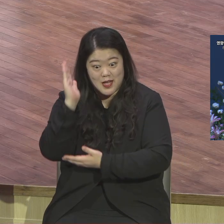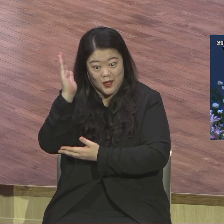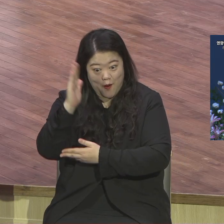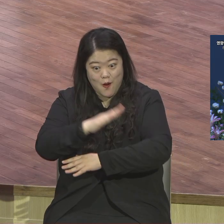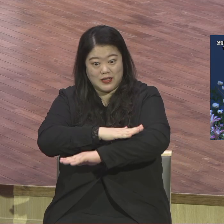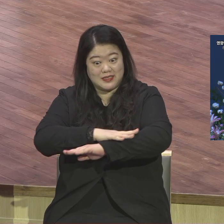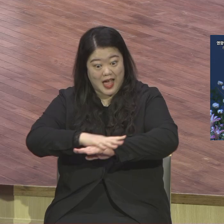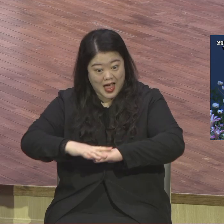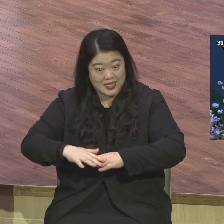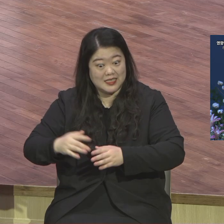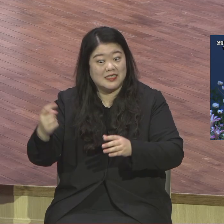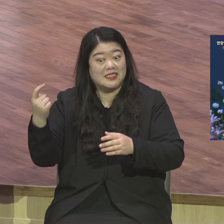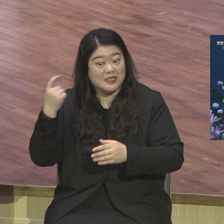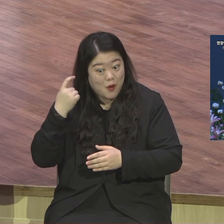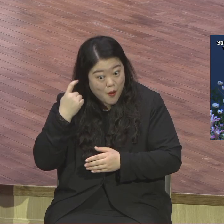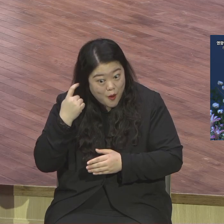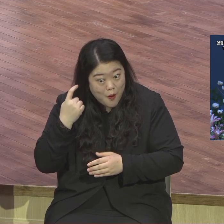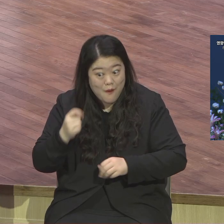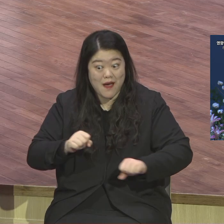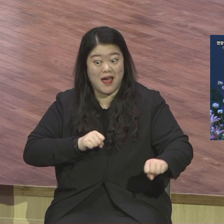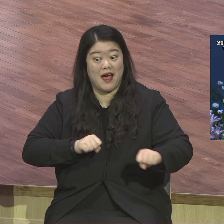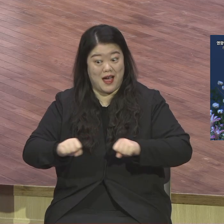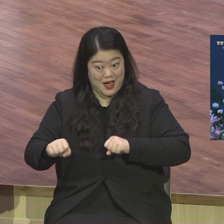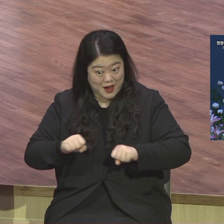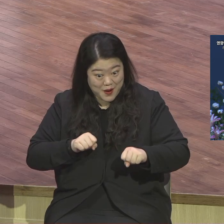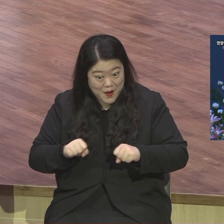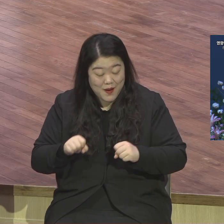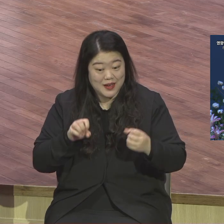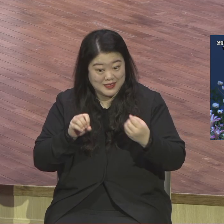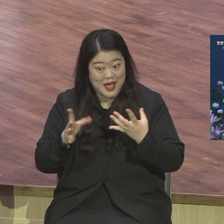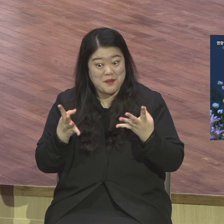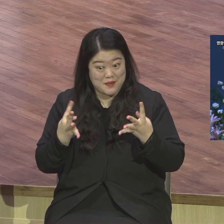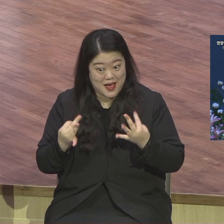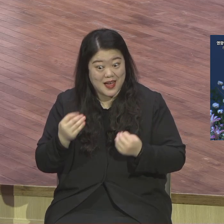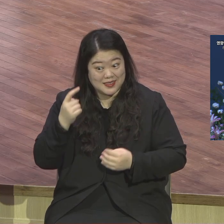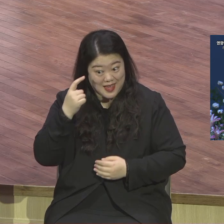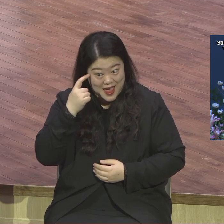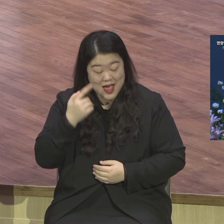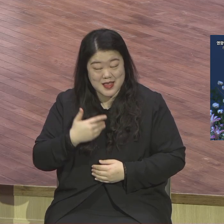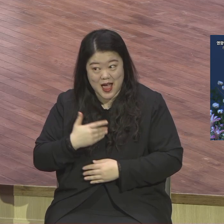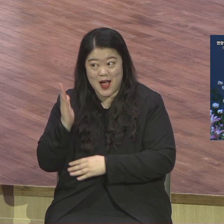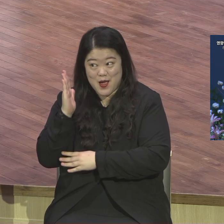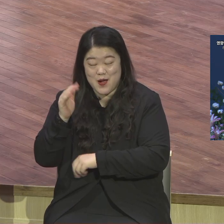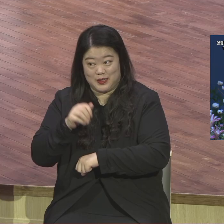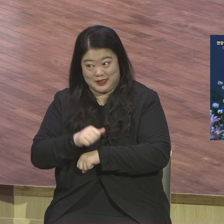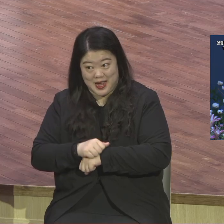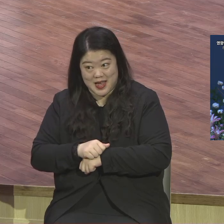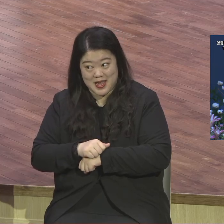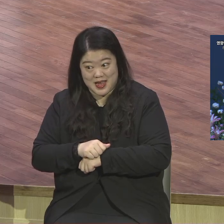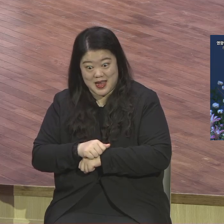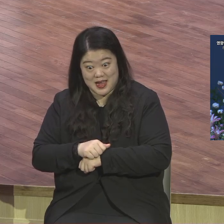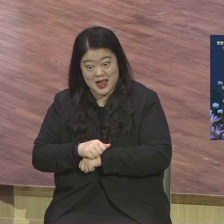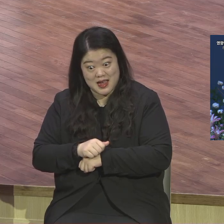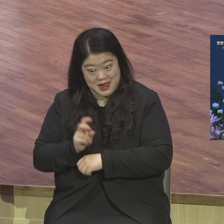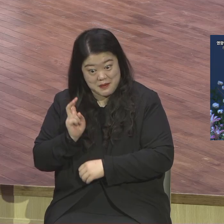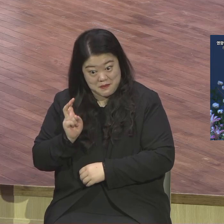성도들이 많기 때문에 결국은 제가 설교를 잘하고 있다.